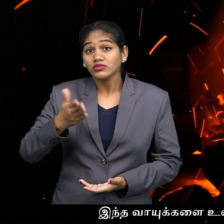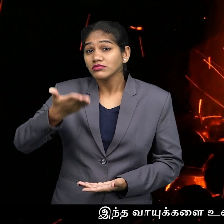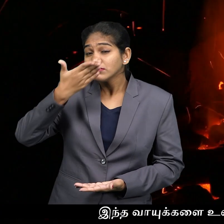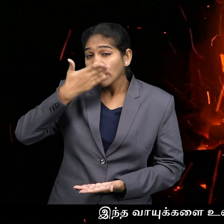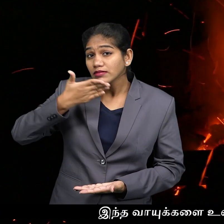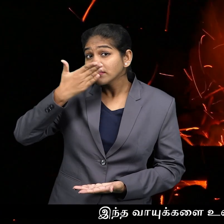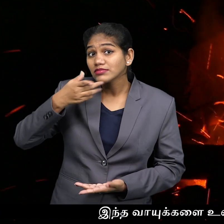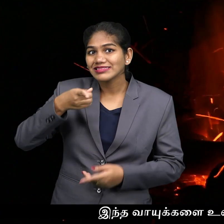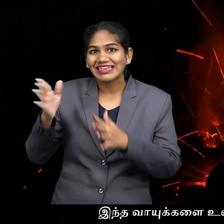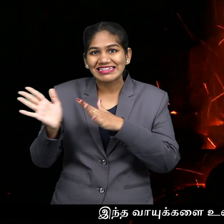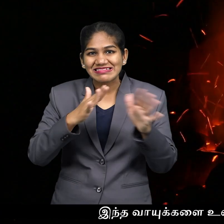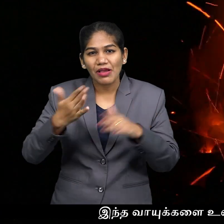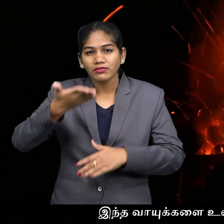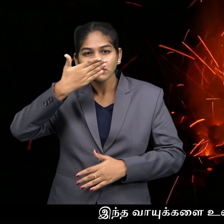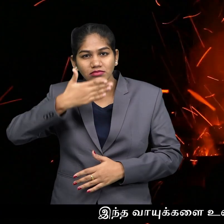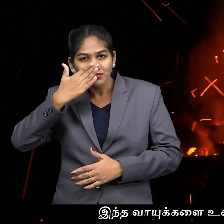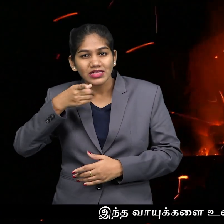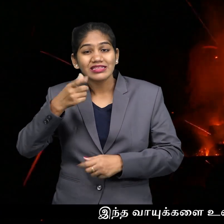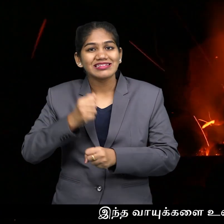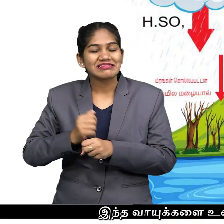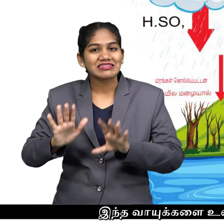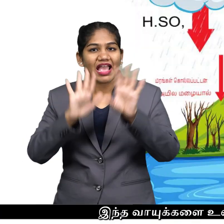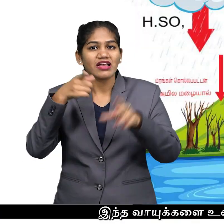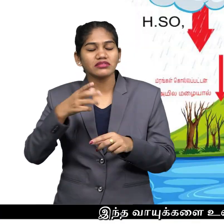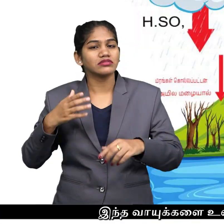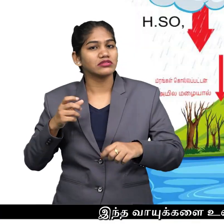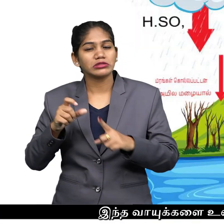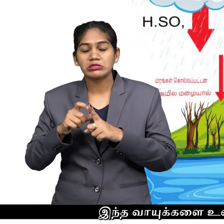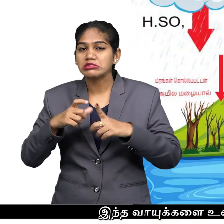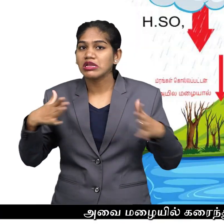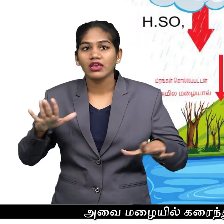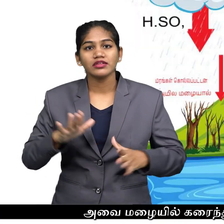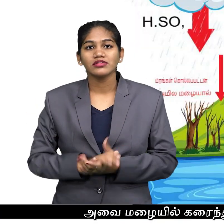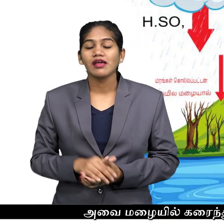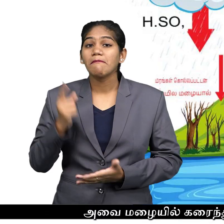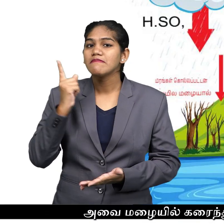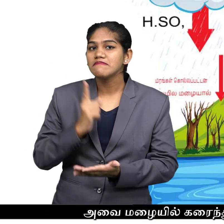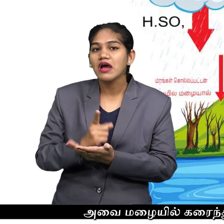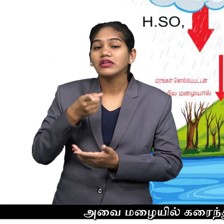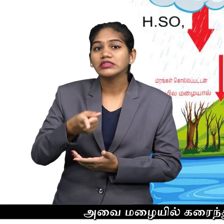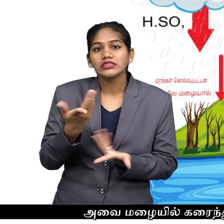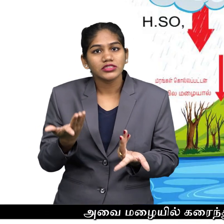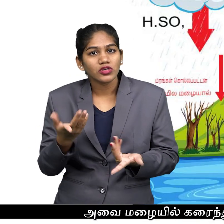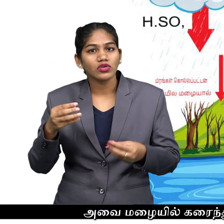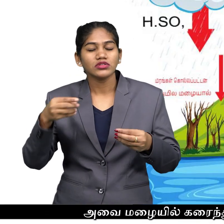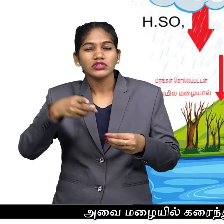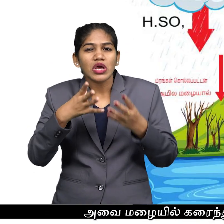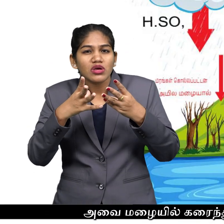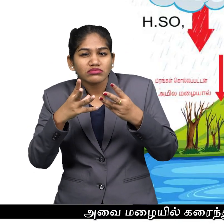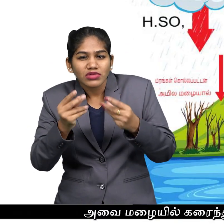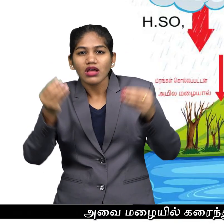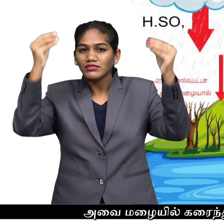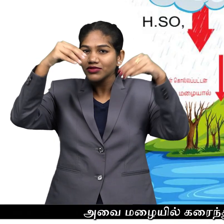இந்த வாயுக்களை உள்ளிழுப்பது ஆபத்தானது மட்டுமல்ல, அவை மழையில்